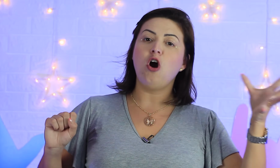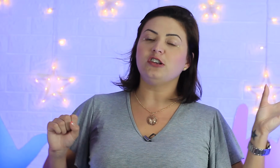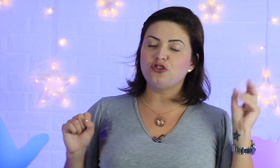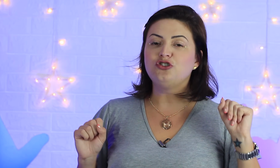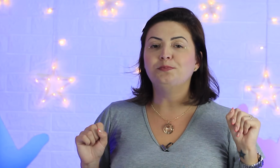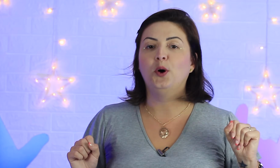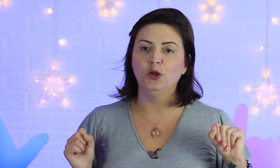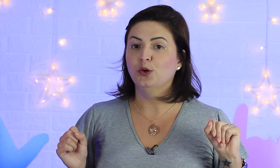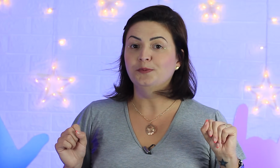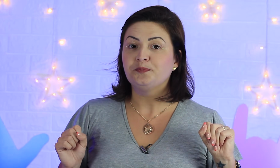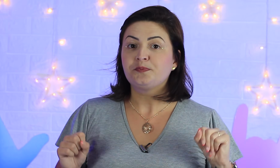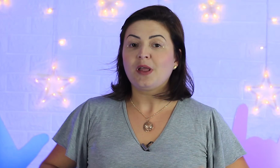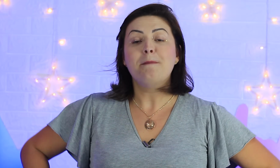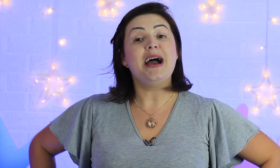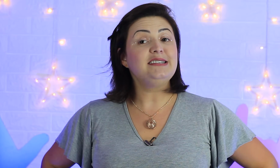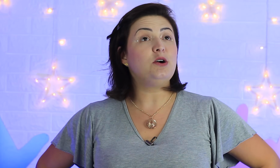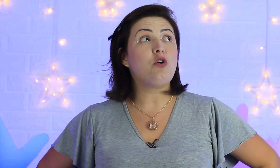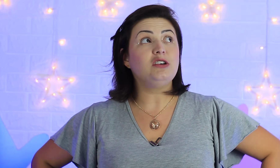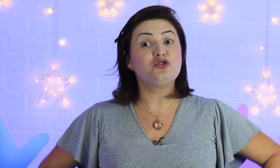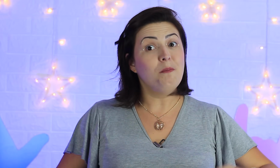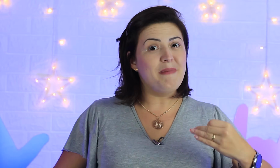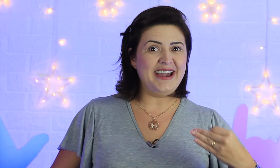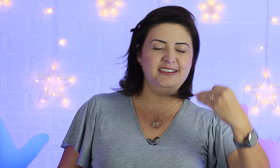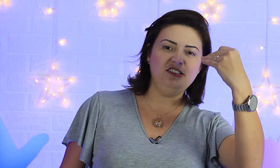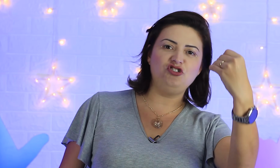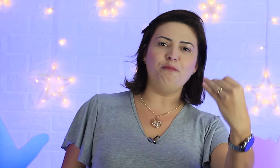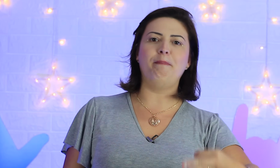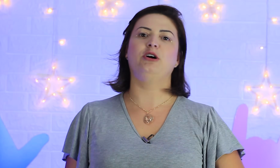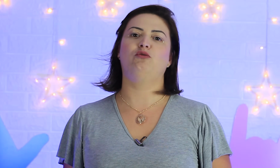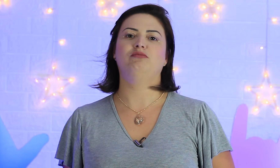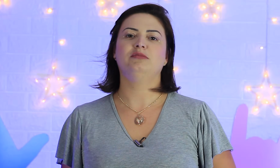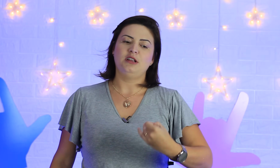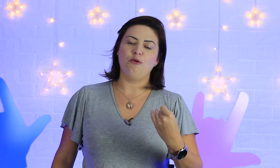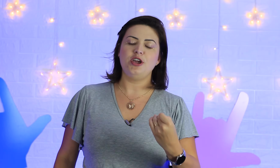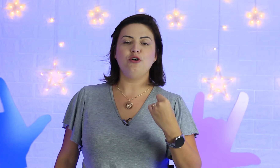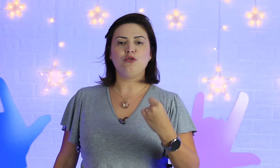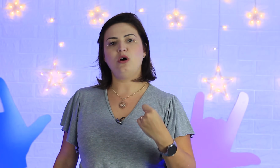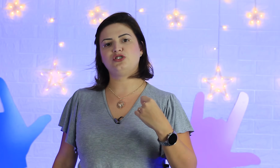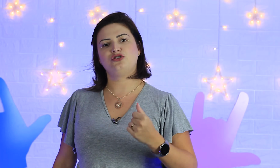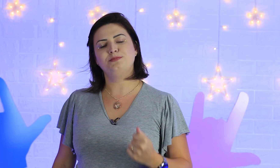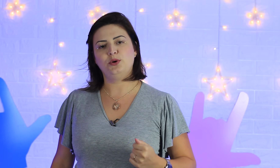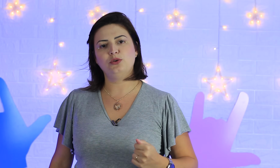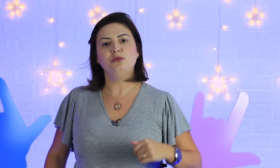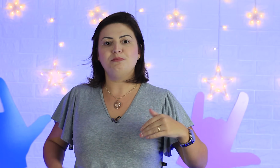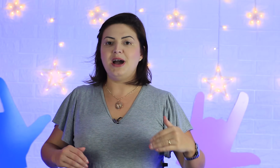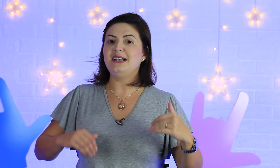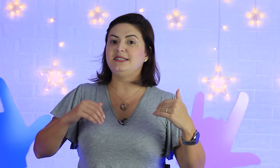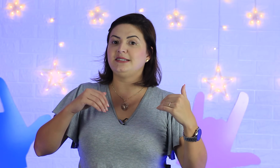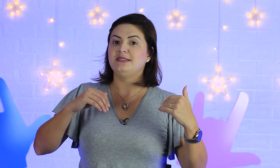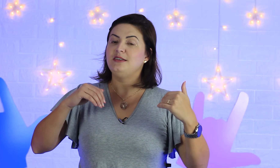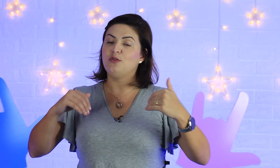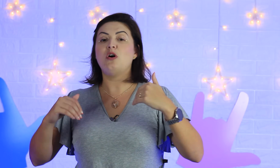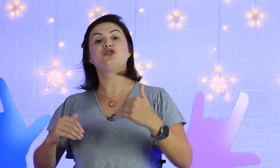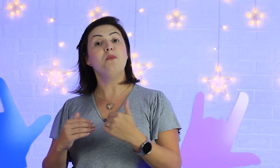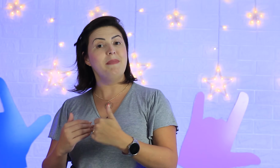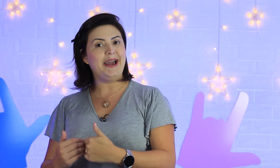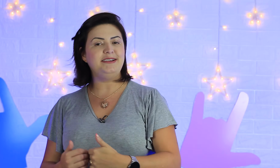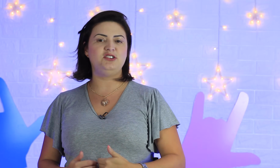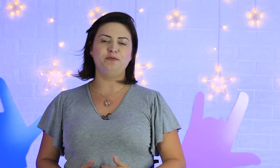Eu gosto de bolo, mas eu gosto mais de pão. Então, eu gosto de bolo, mas eu gosto mais de